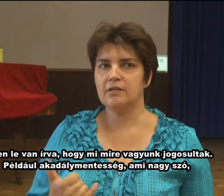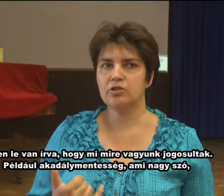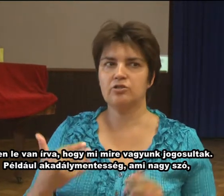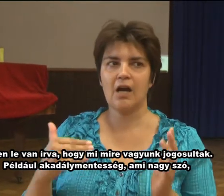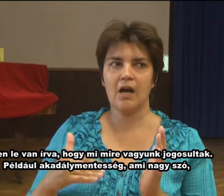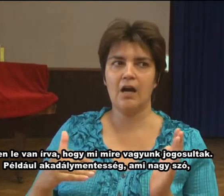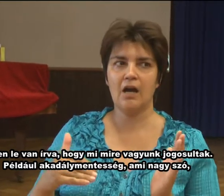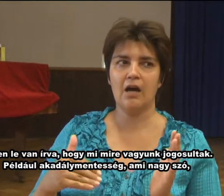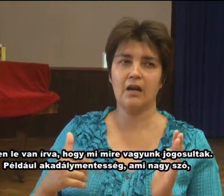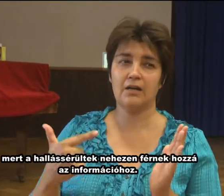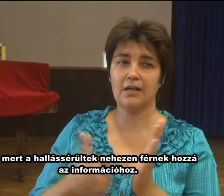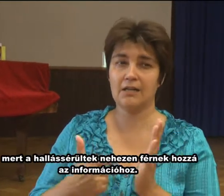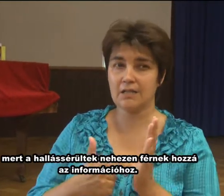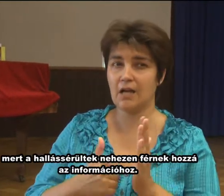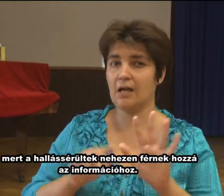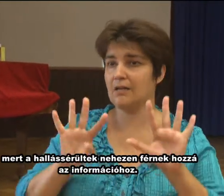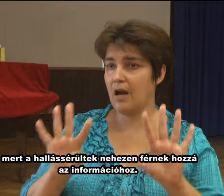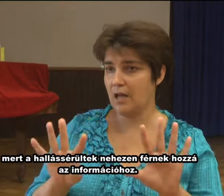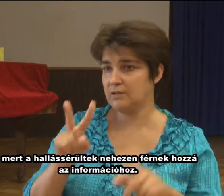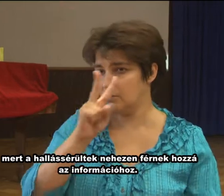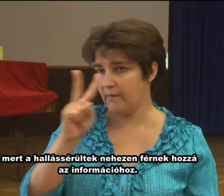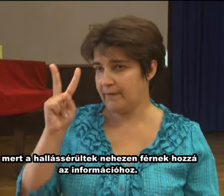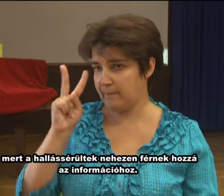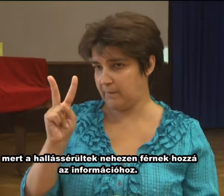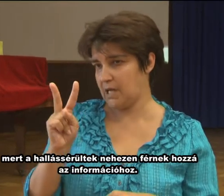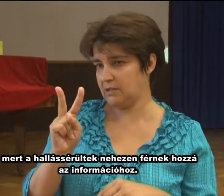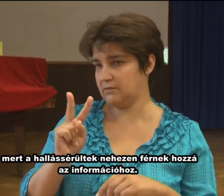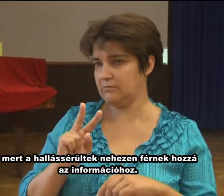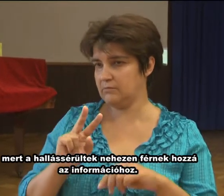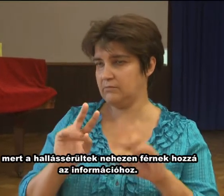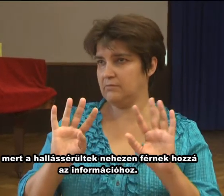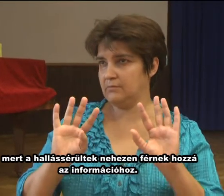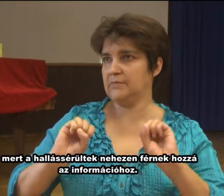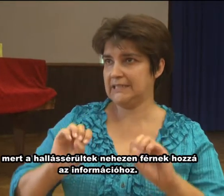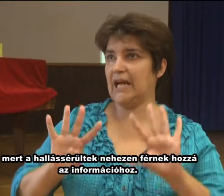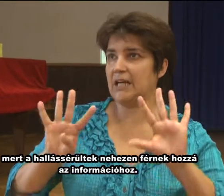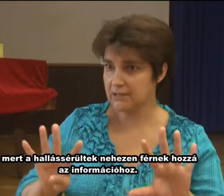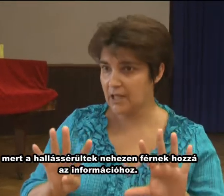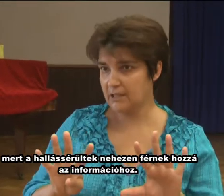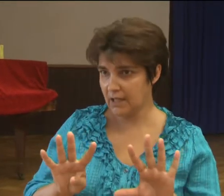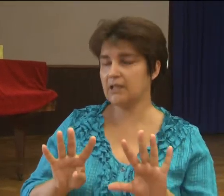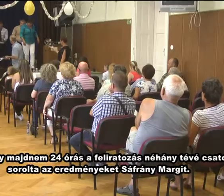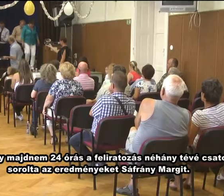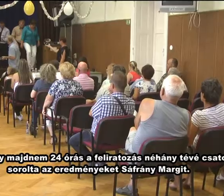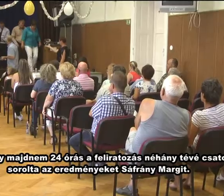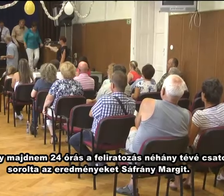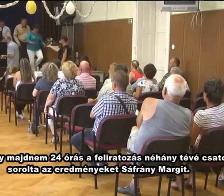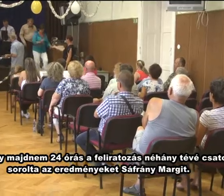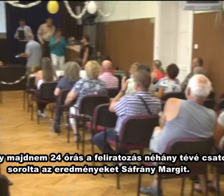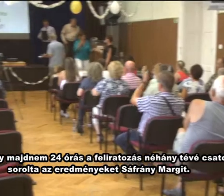Például akadálymentesség, ami nagy szó, mert a hallásérültek nehezen férnek hozzá az információhoz. Elérték, hogy majdnem